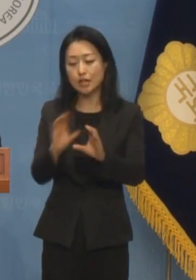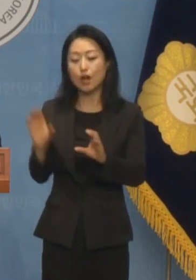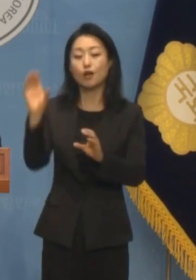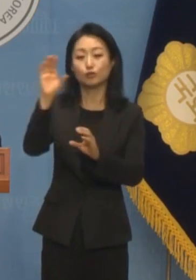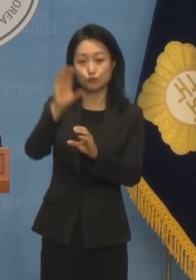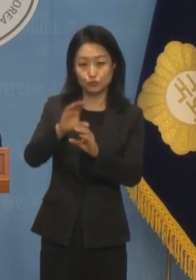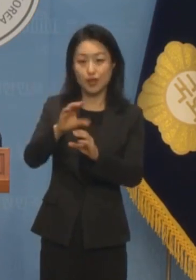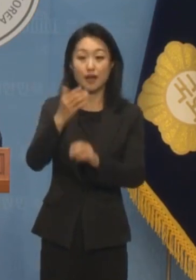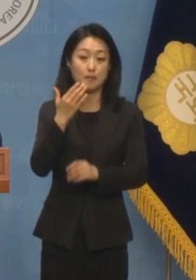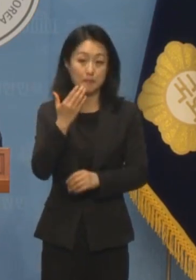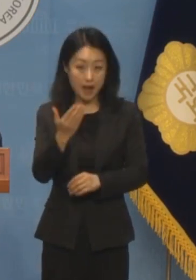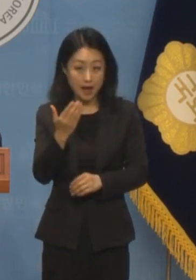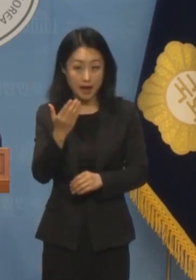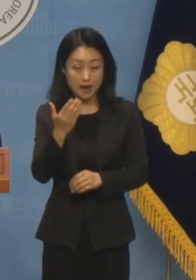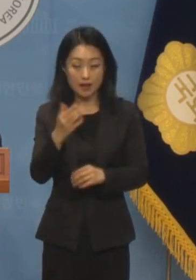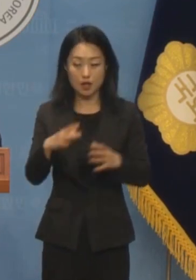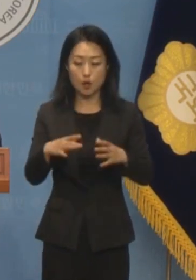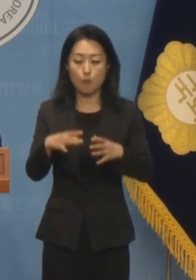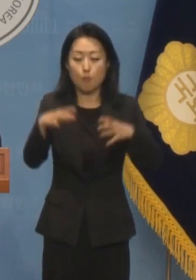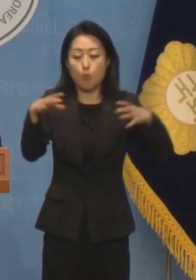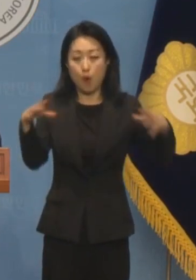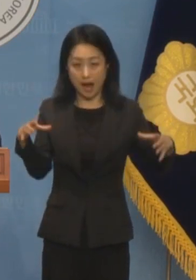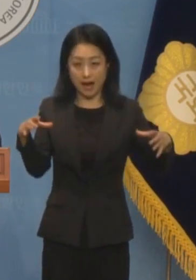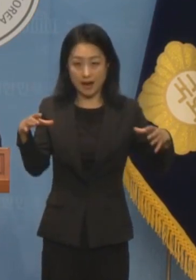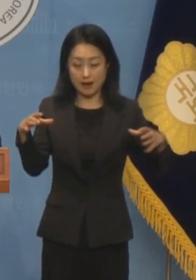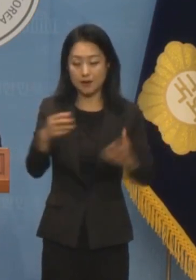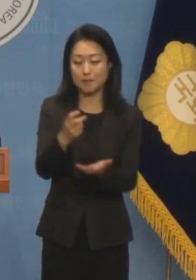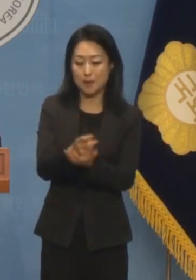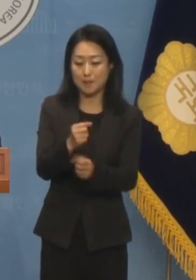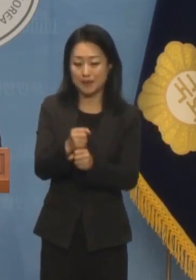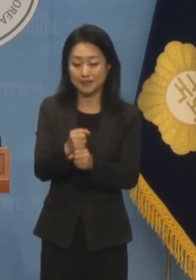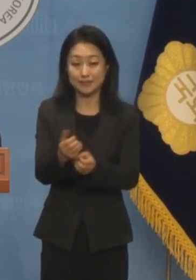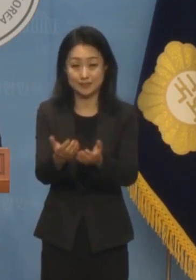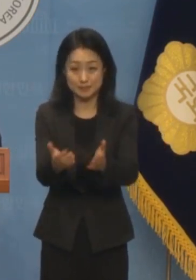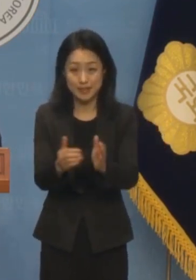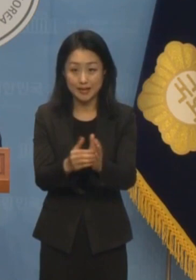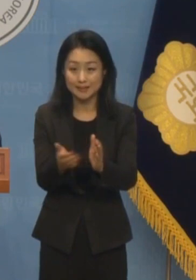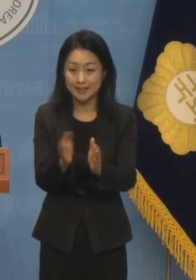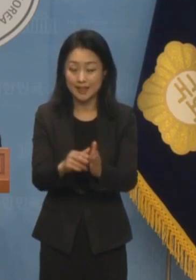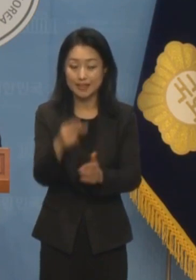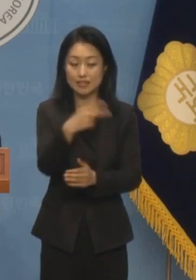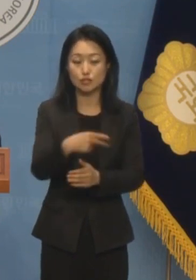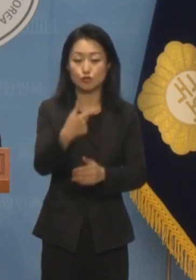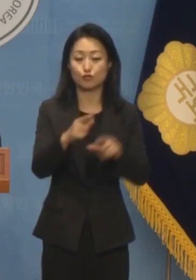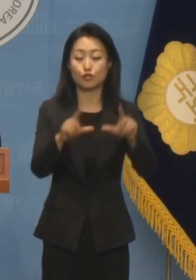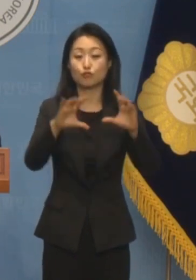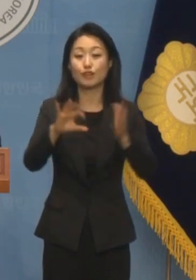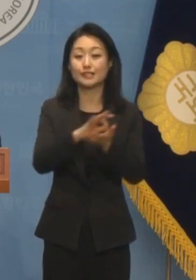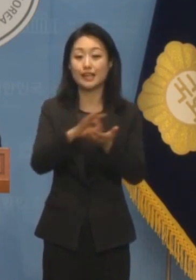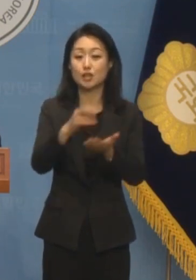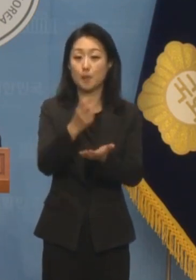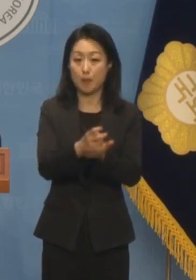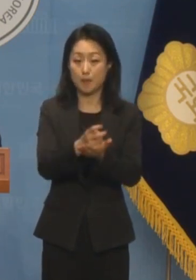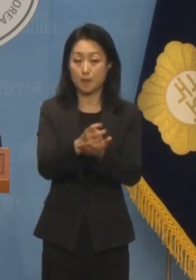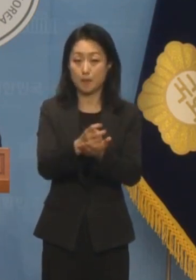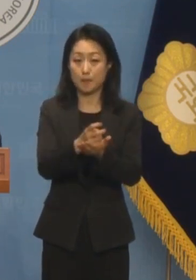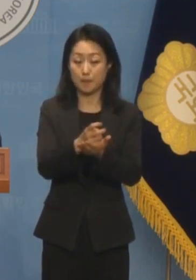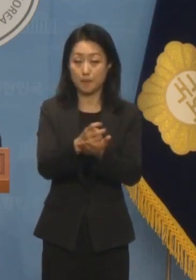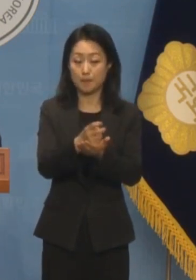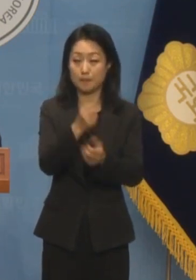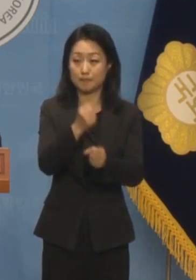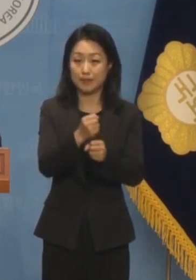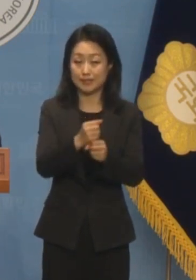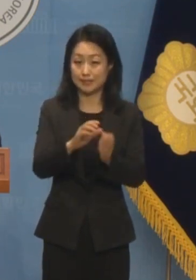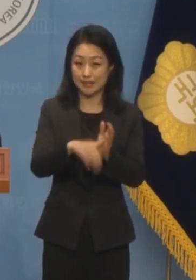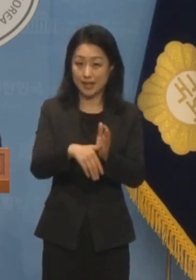편성이 가능하도록 포괄적으로 규정했었습니다. 하지만 2006년 국가재정법을 제정할 당시